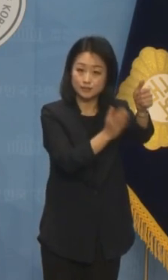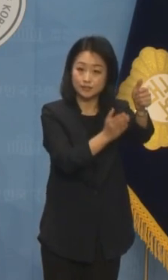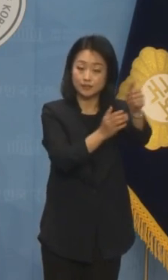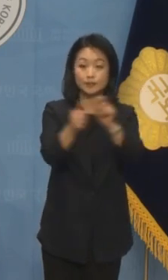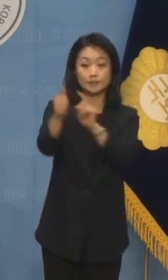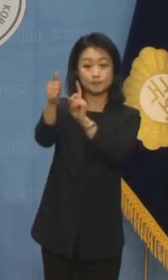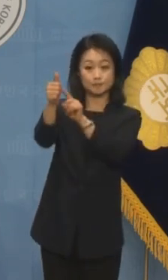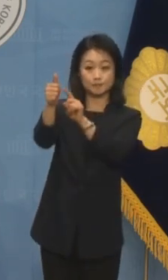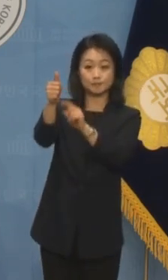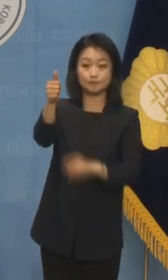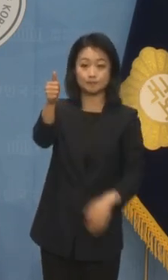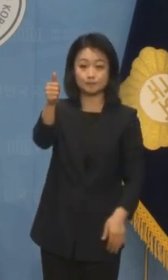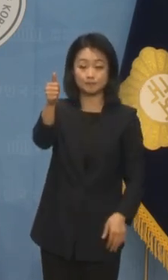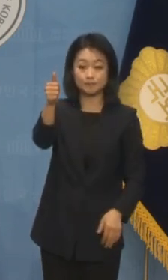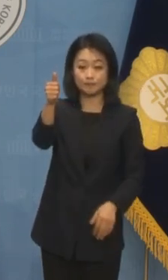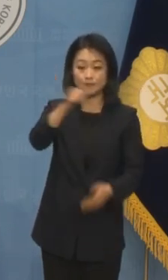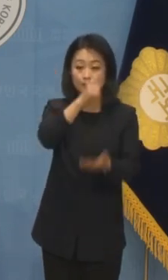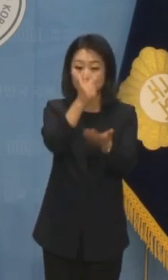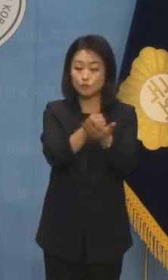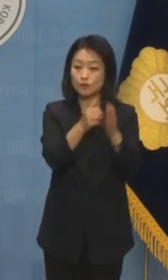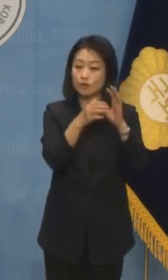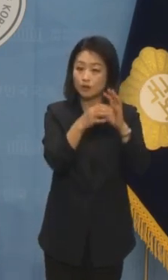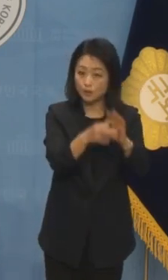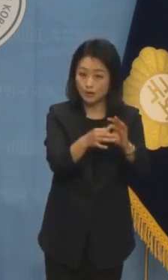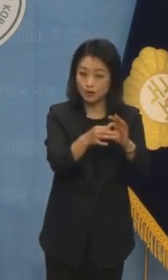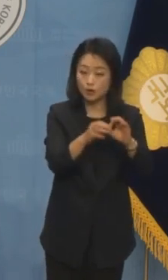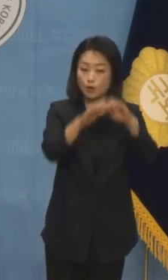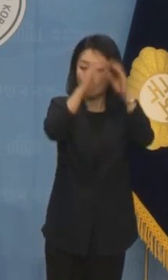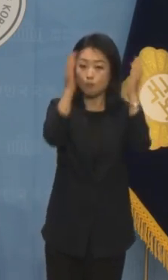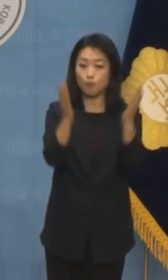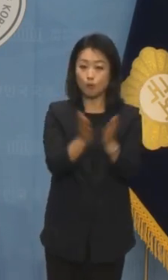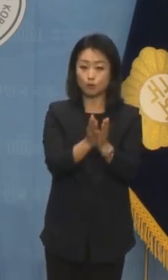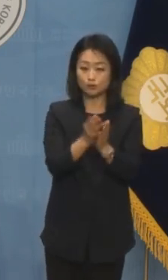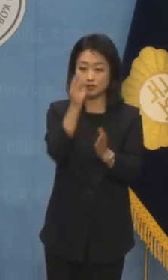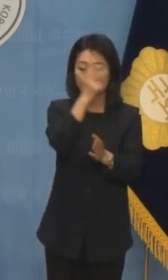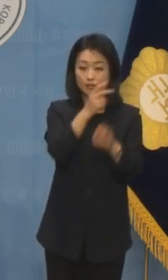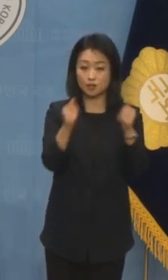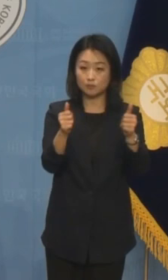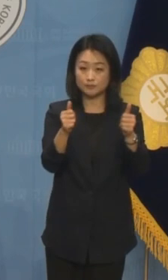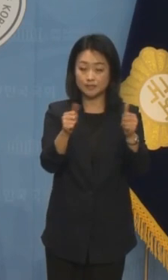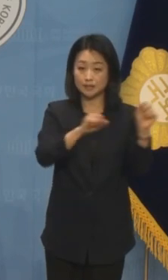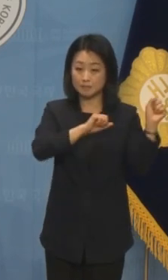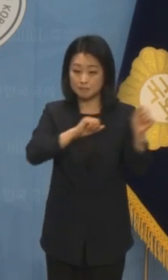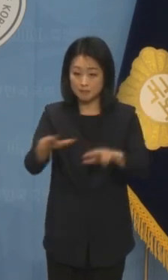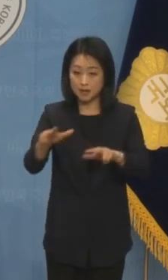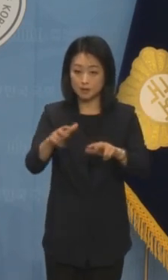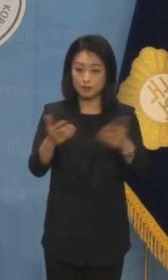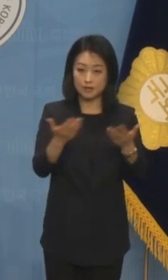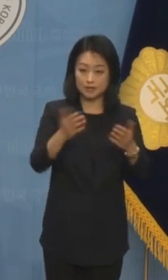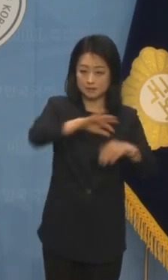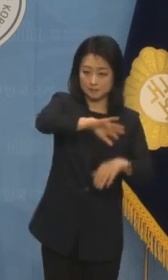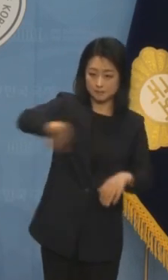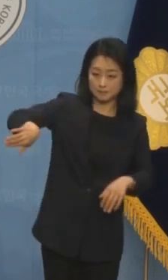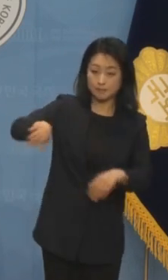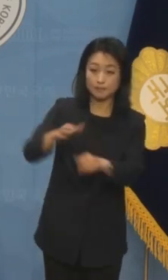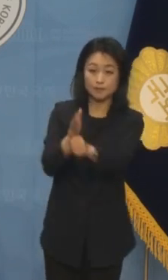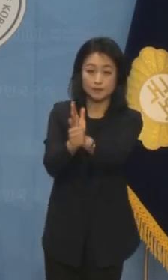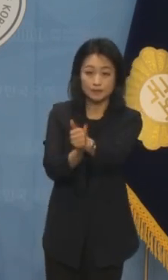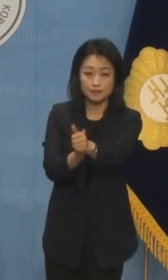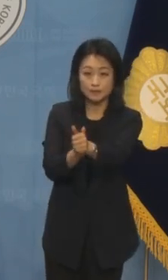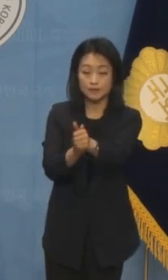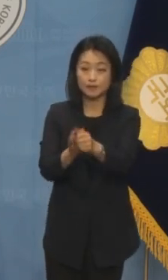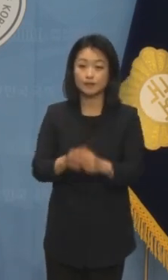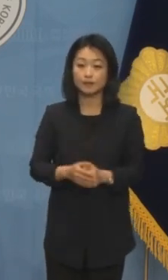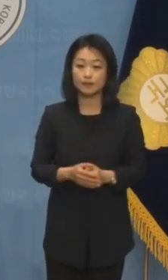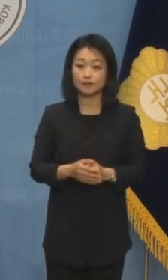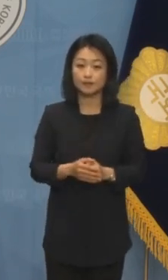김영철 검사를 포함해 해당 범죄에 관련된 모든 현직 검사들을 즉각 직무 배제하십시오.